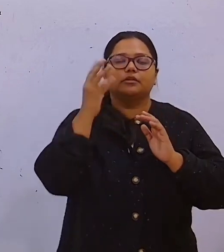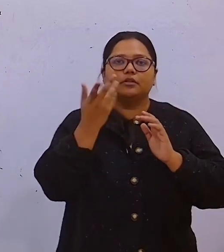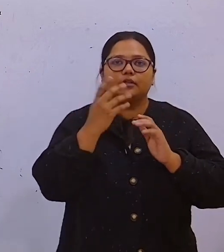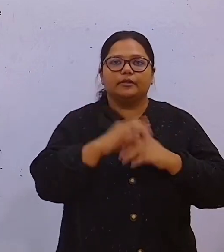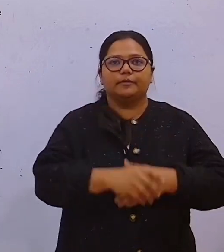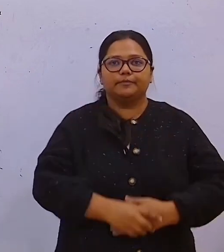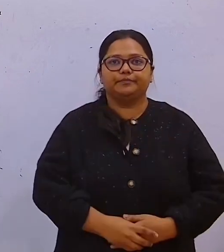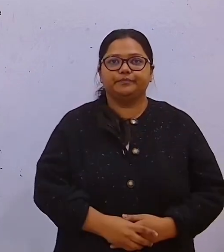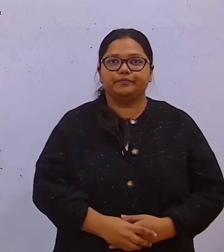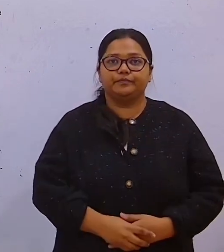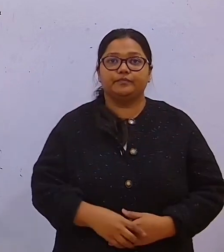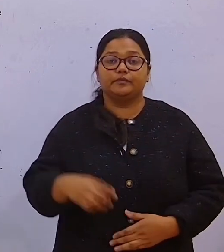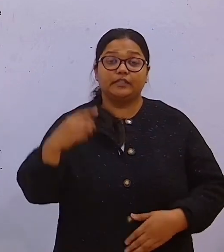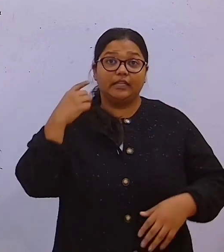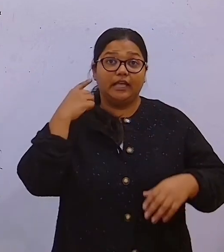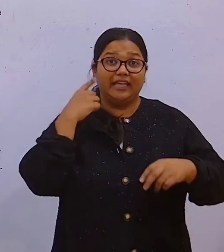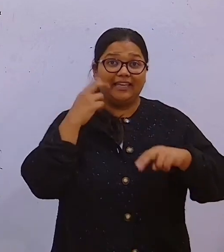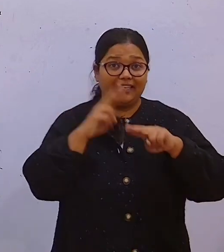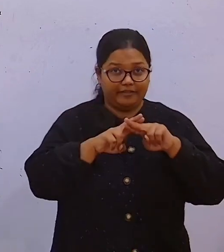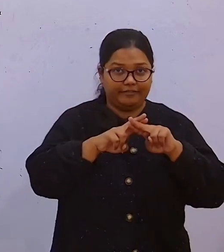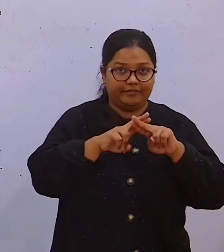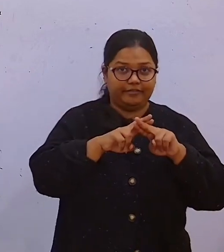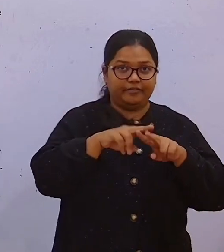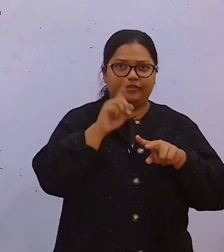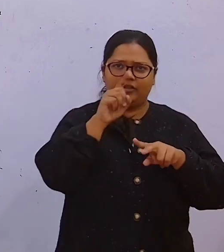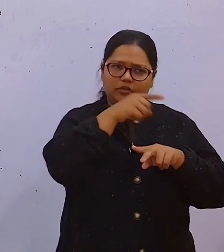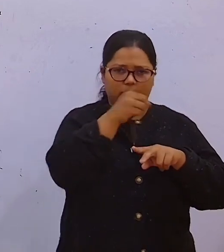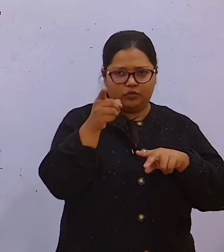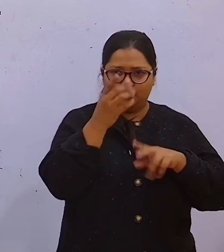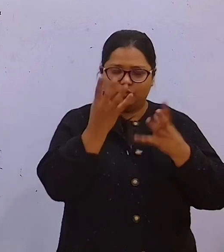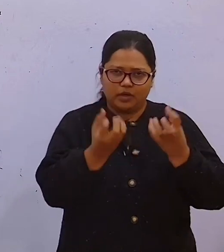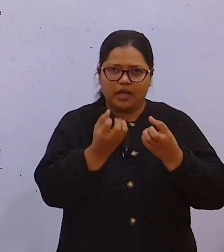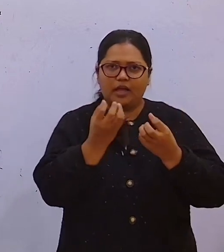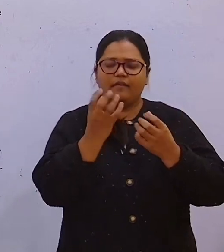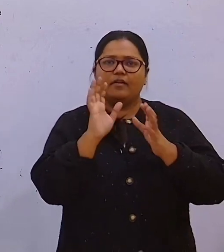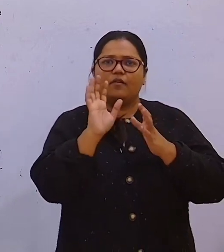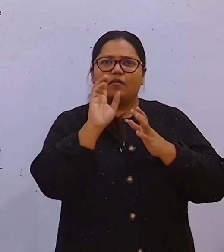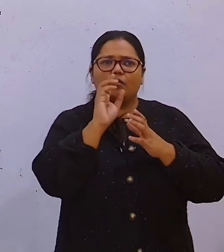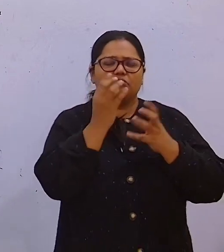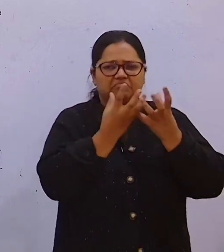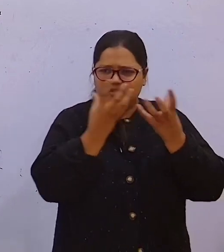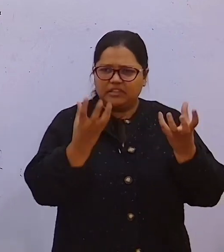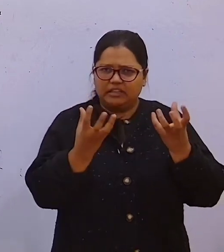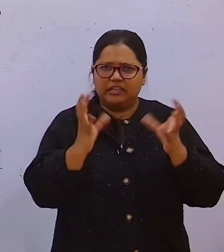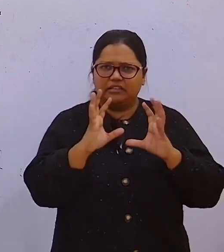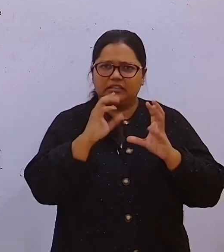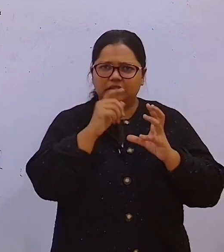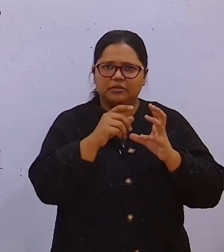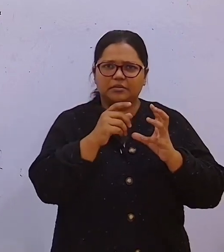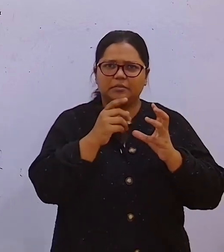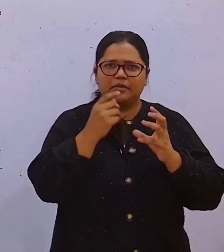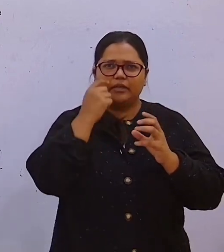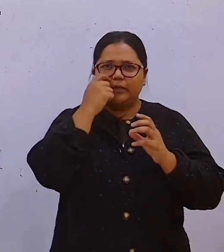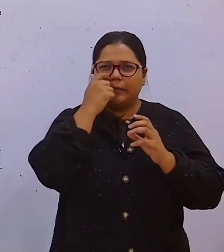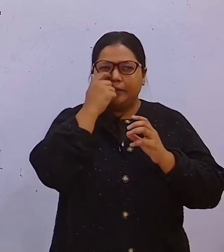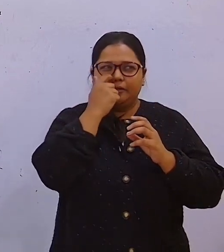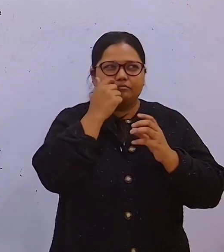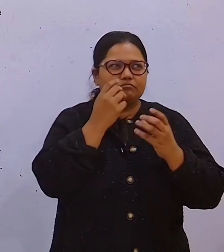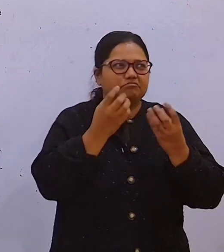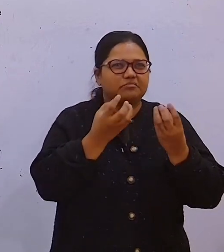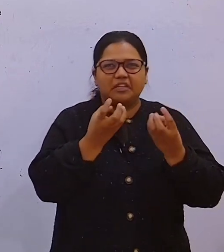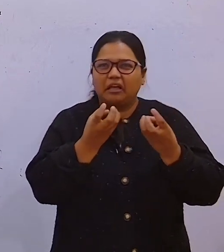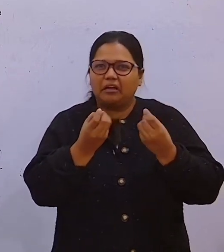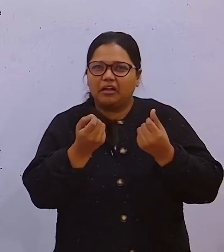लो जाए कोई अनकाउंटेबल चीज है आपके पास, ठीक है, उस अनकाउंटेबल को भी आपको